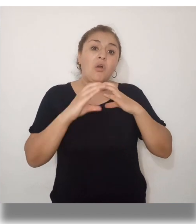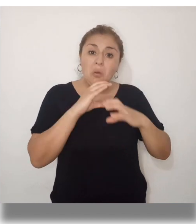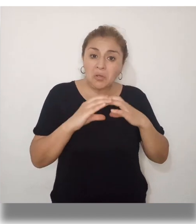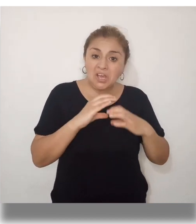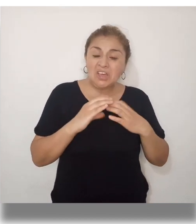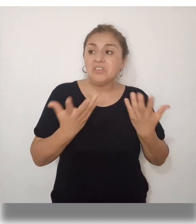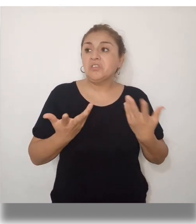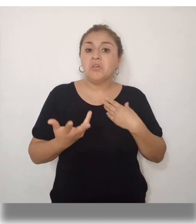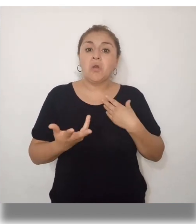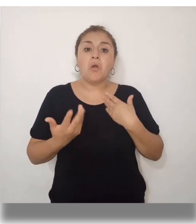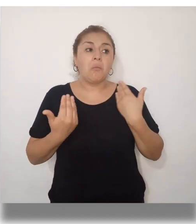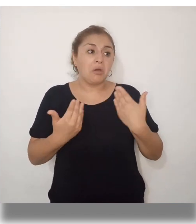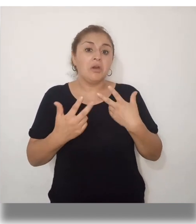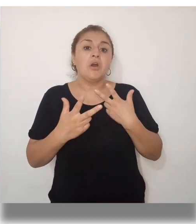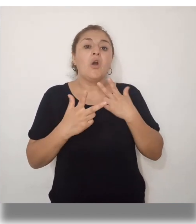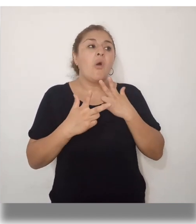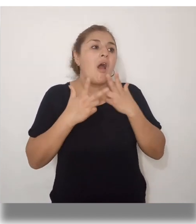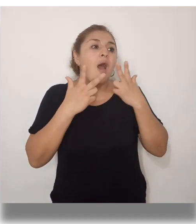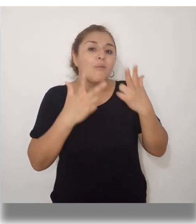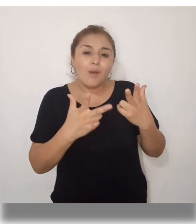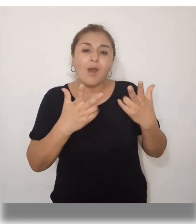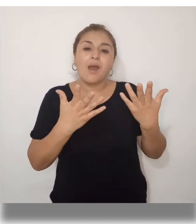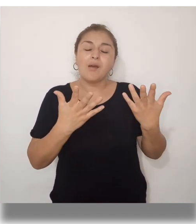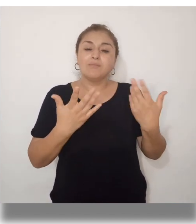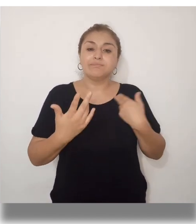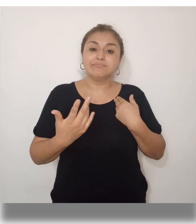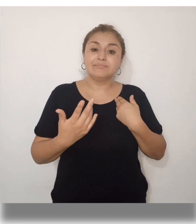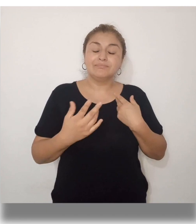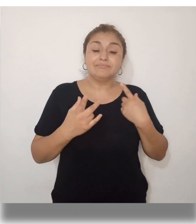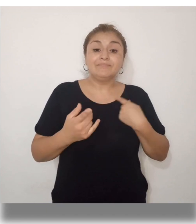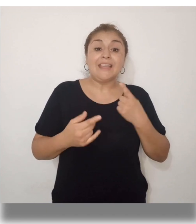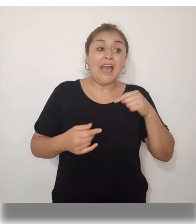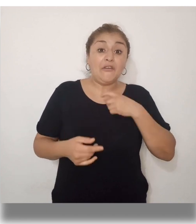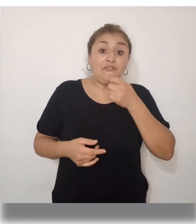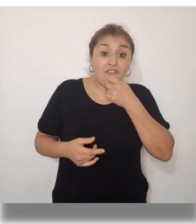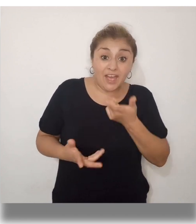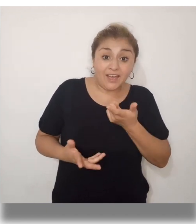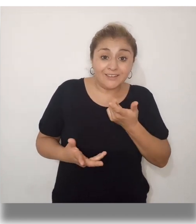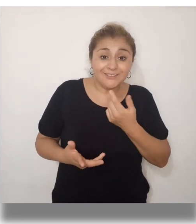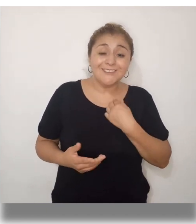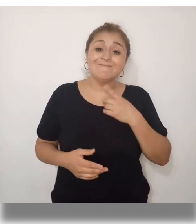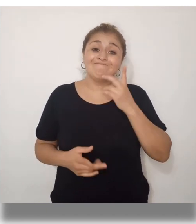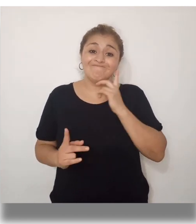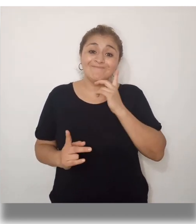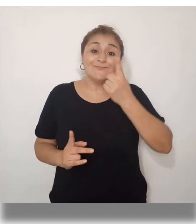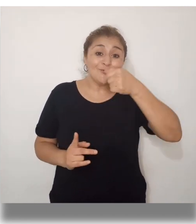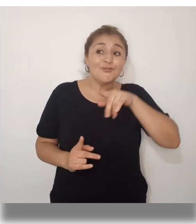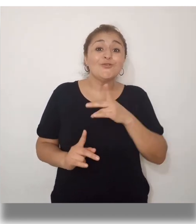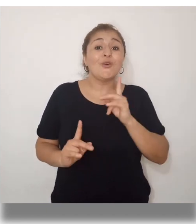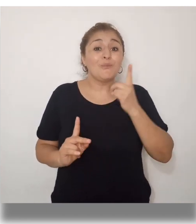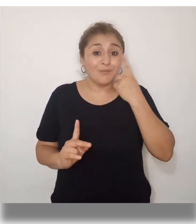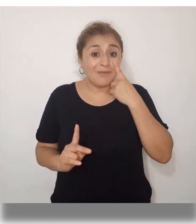nunca se ha vivido más solo que en este momento en la historia de la humanidad